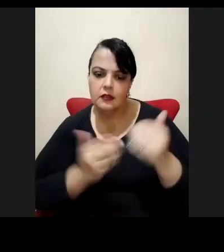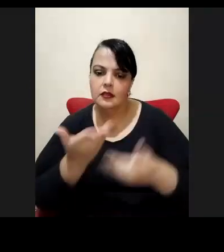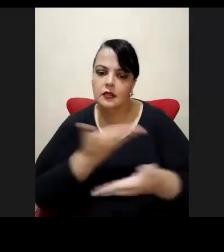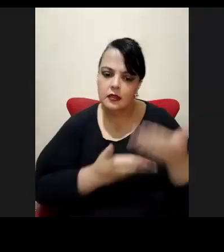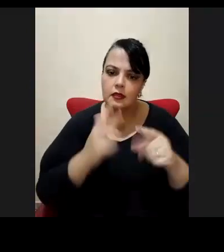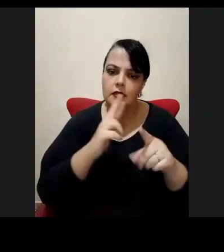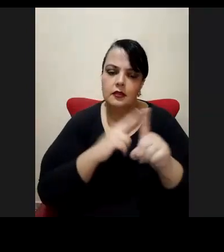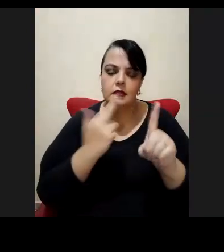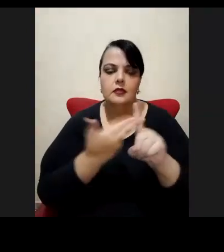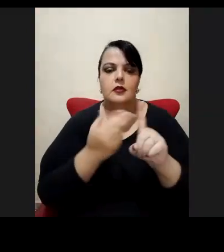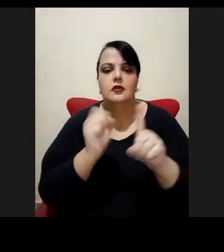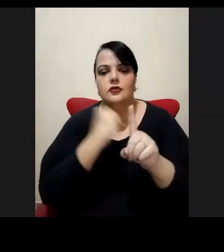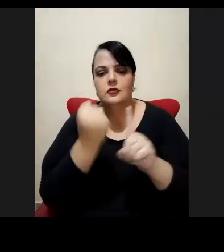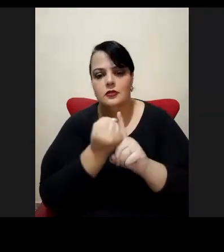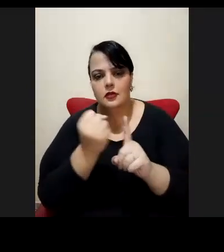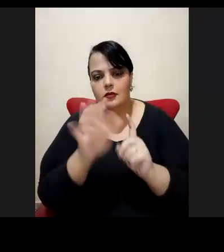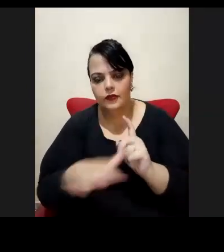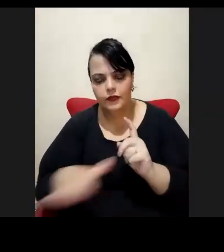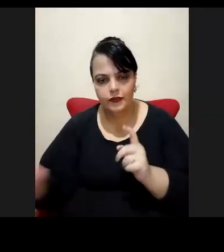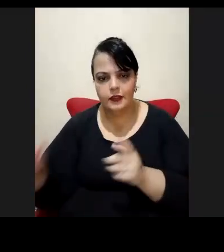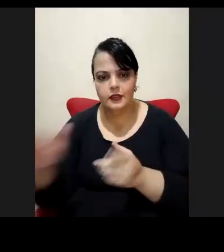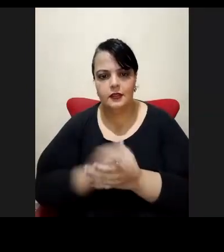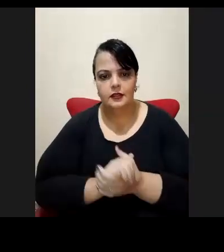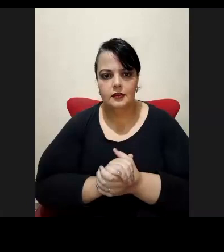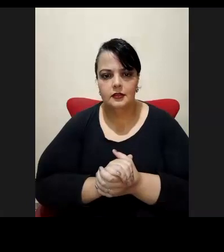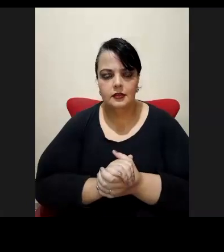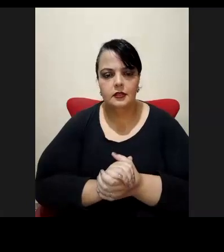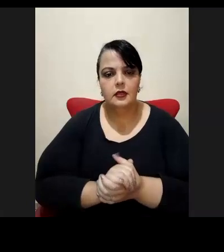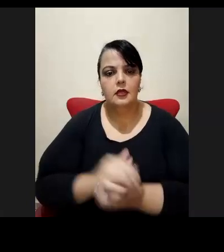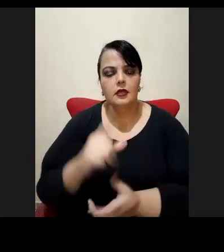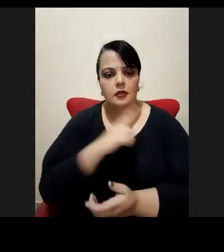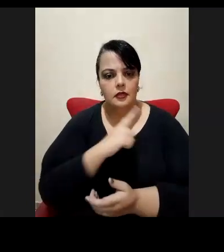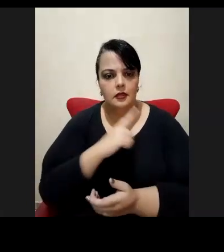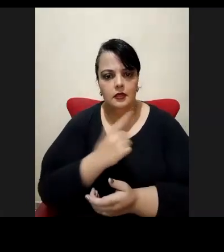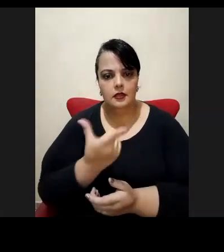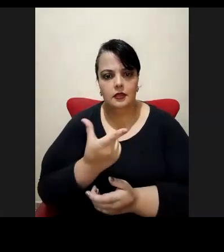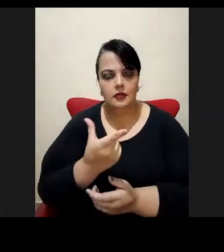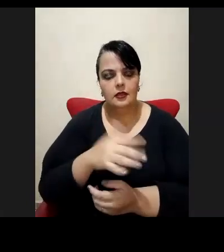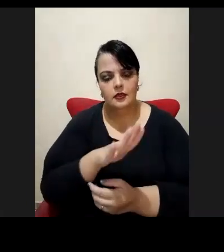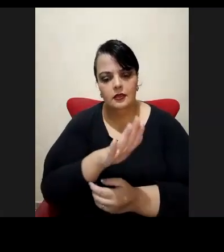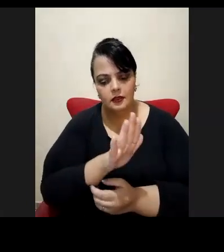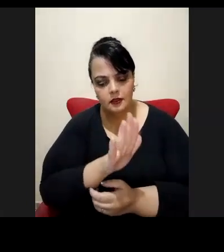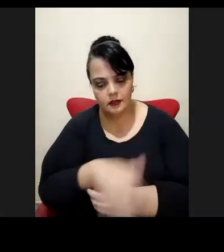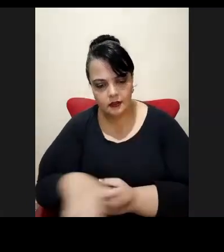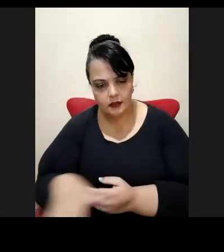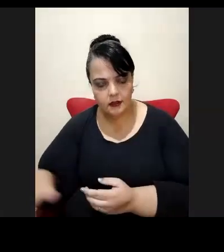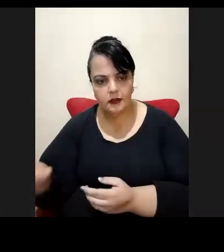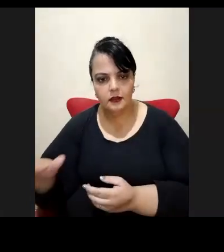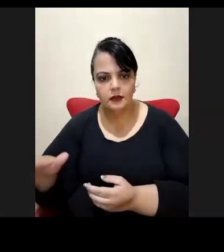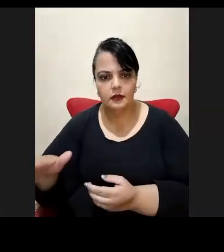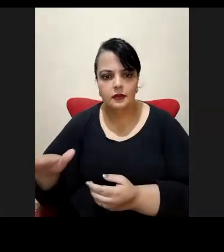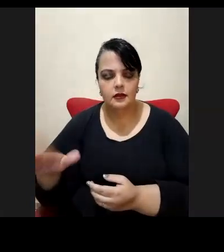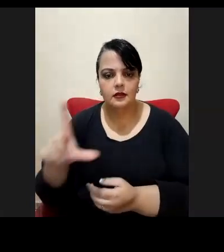infância e ajudar a criança a resolver os problemas, ela, preferencialmente, inicialmente ela, né,